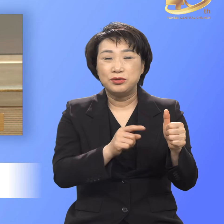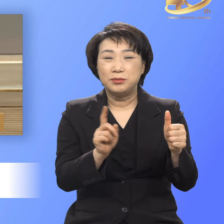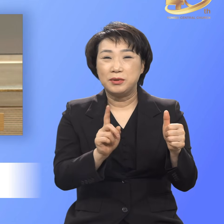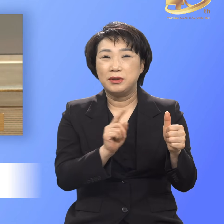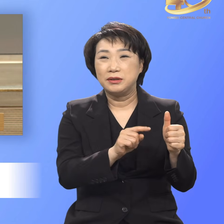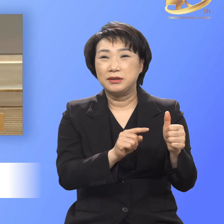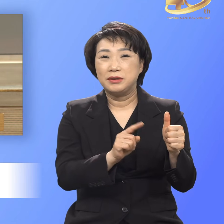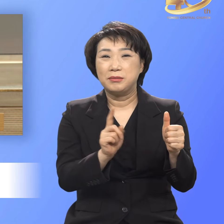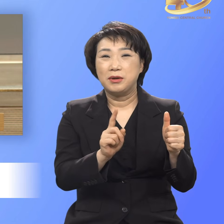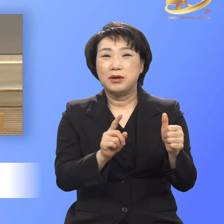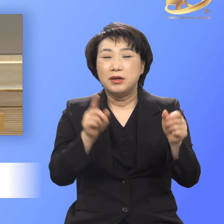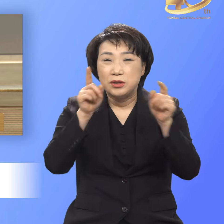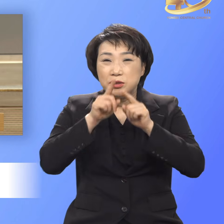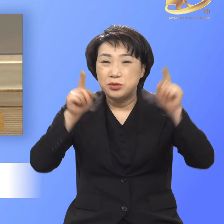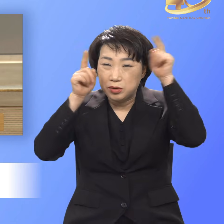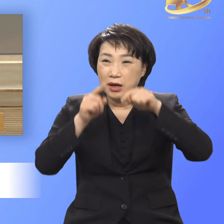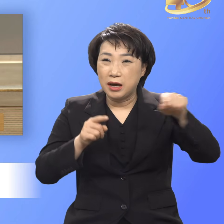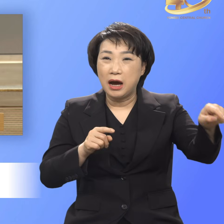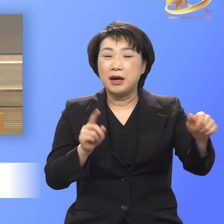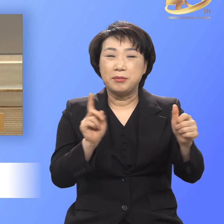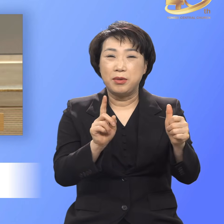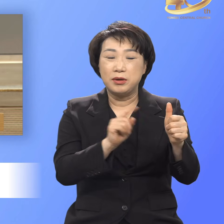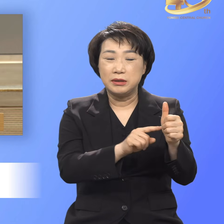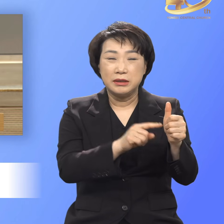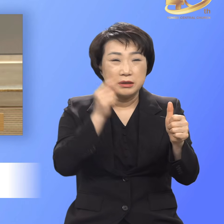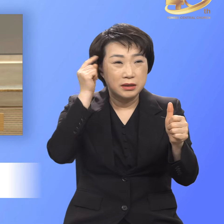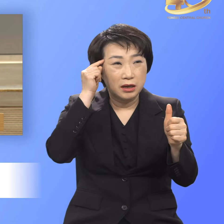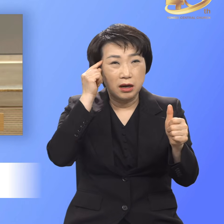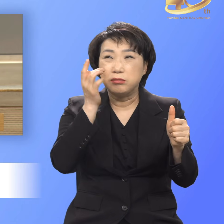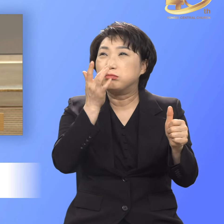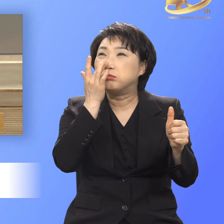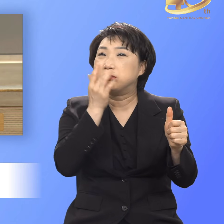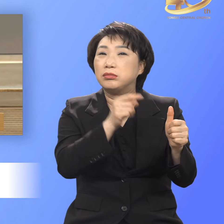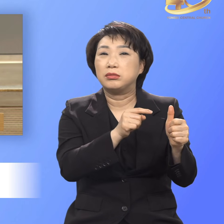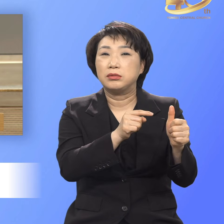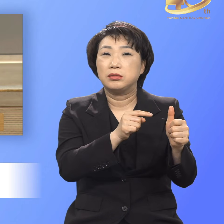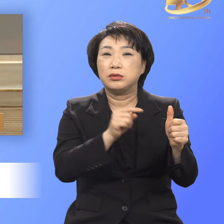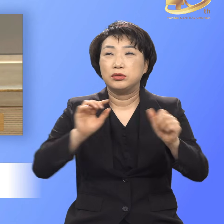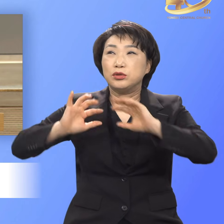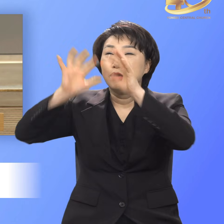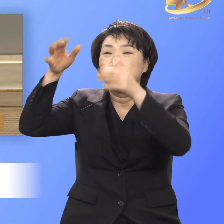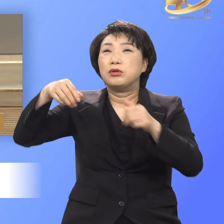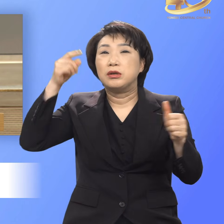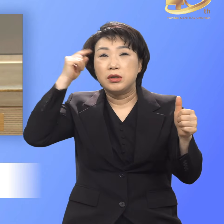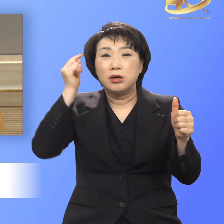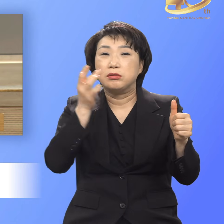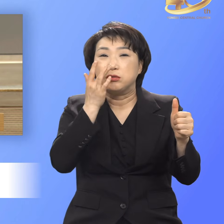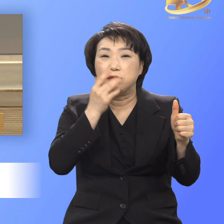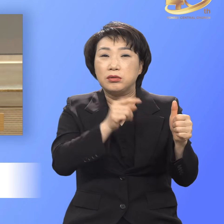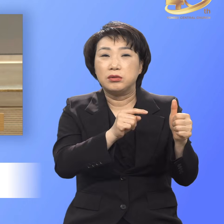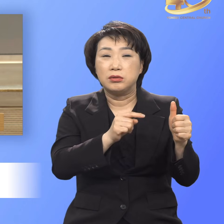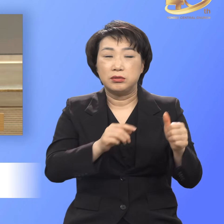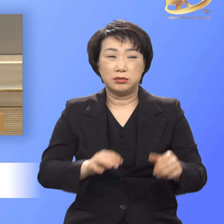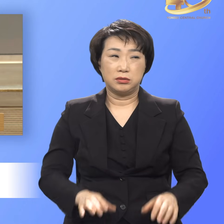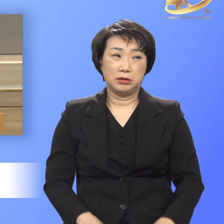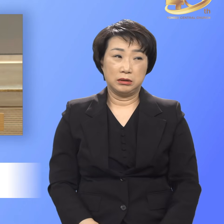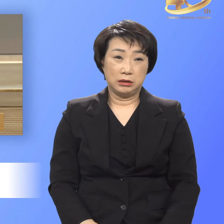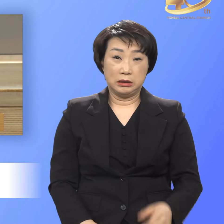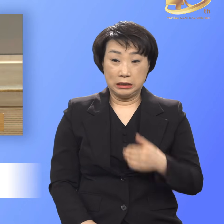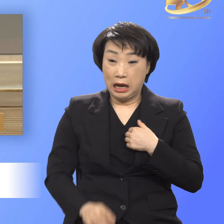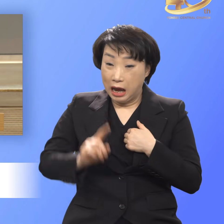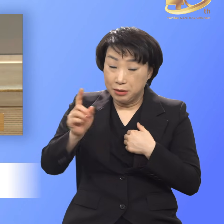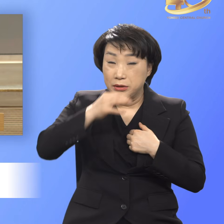사람은 지옥이 그 생각 속에 전혀 없어. 천국도 없어. 내가 아무리